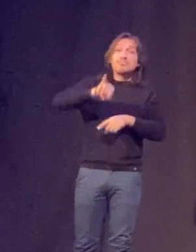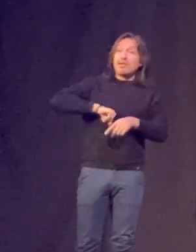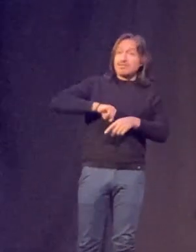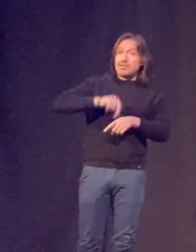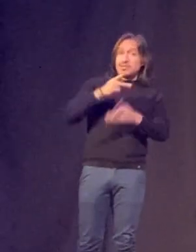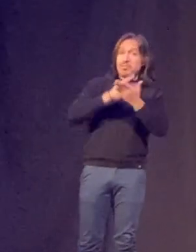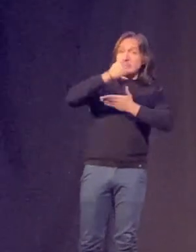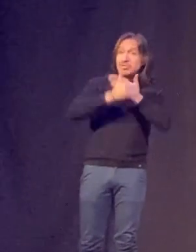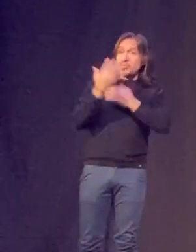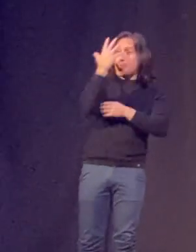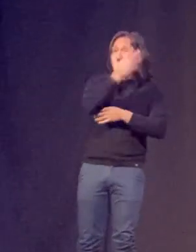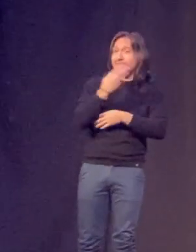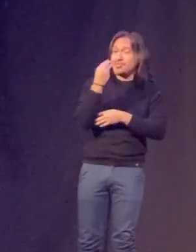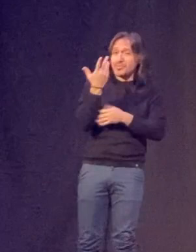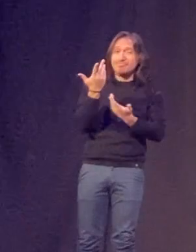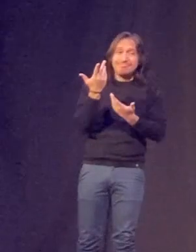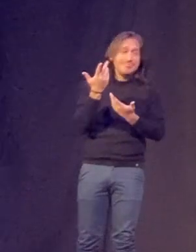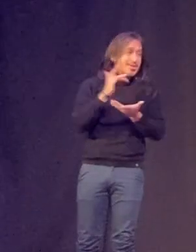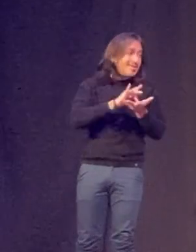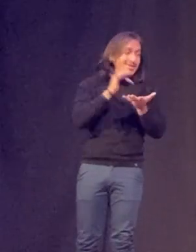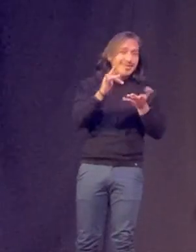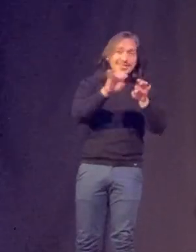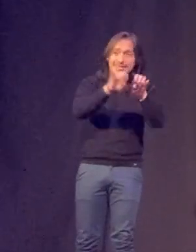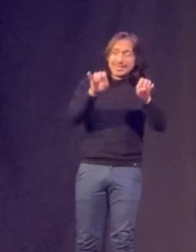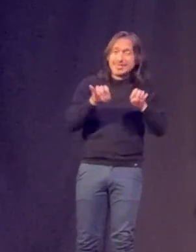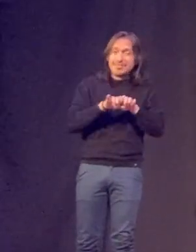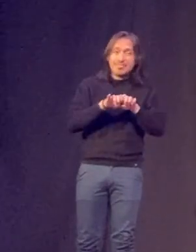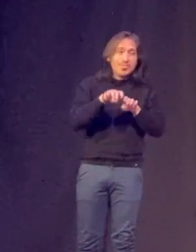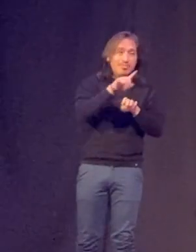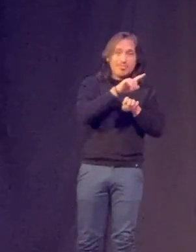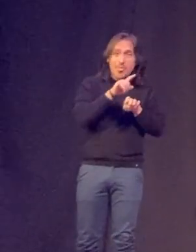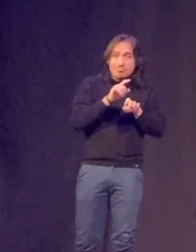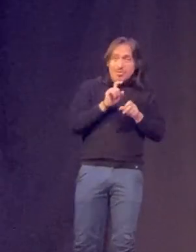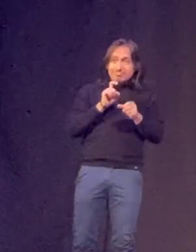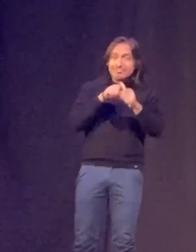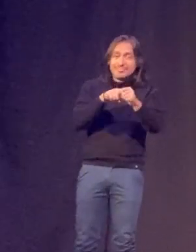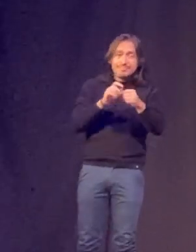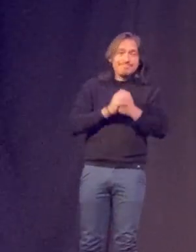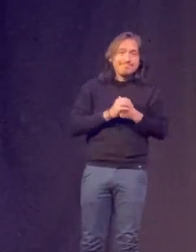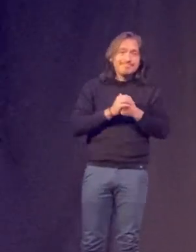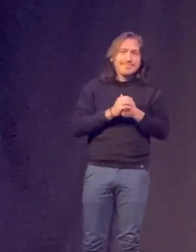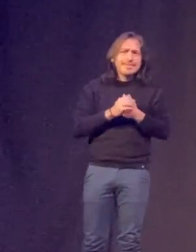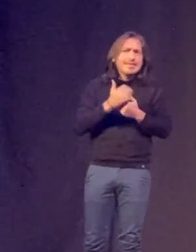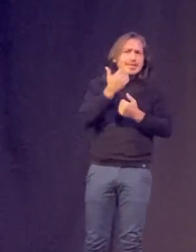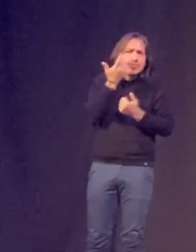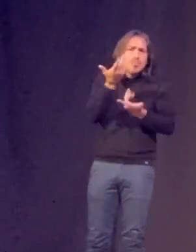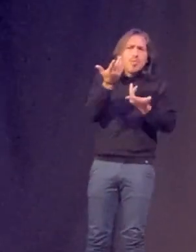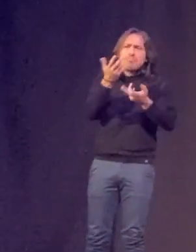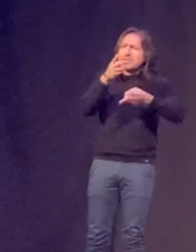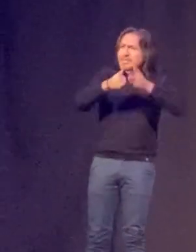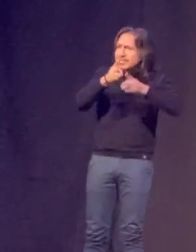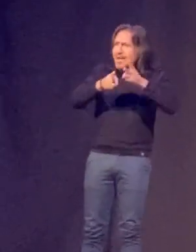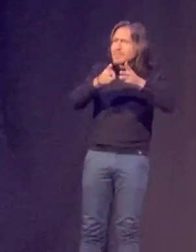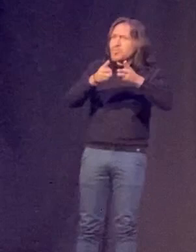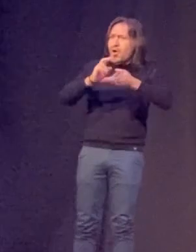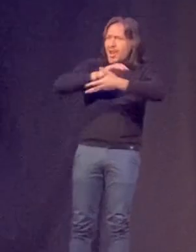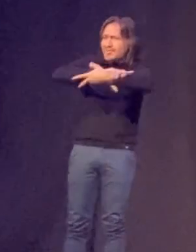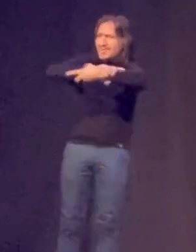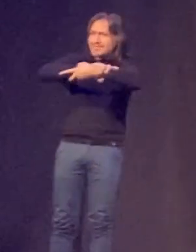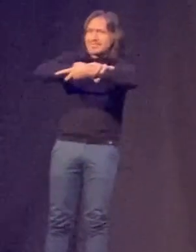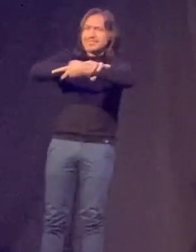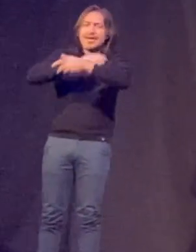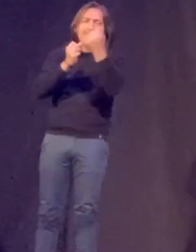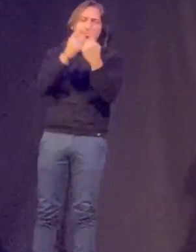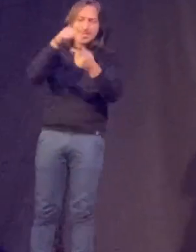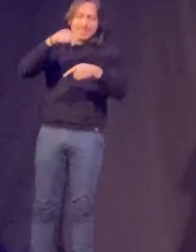proyecto tan lindo que tenemos. Gracias al equipo por sumarse. Y les queremos platicar algunas alianzas que tenemos durante